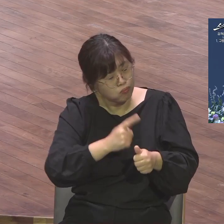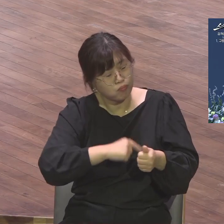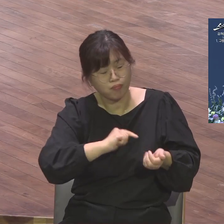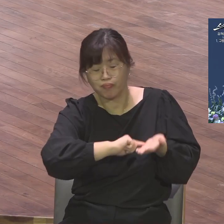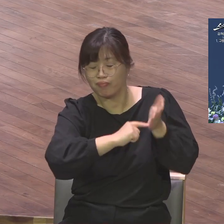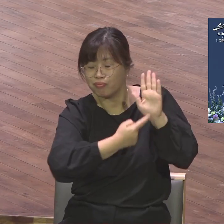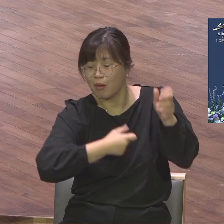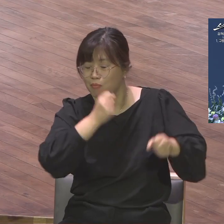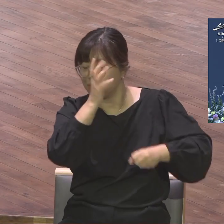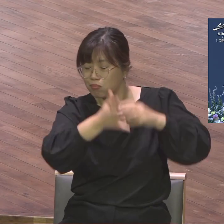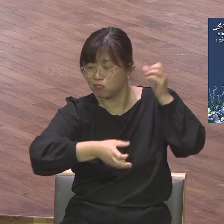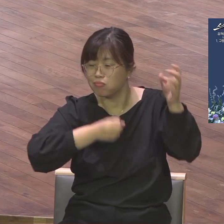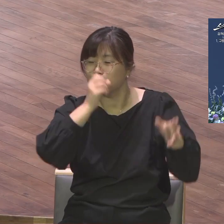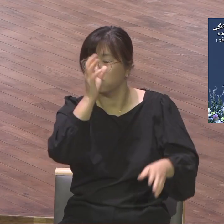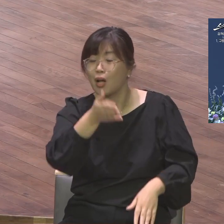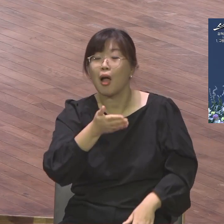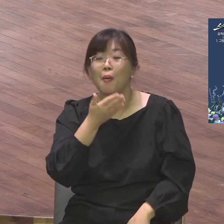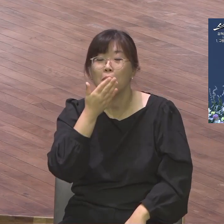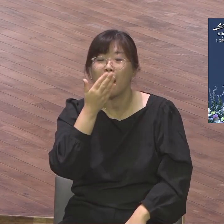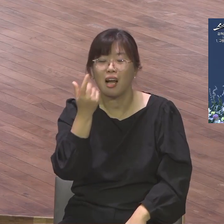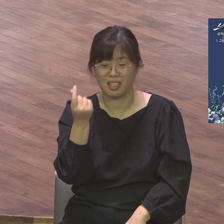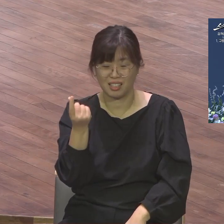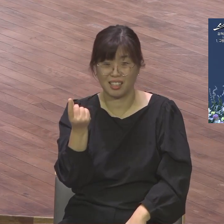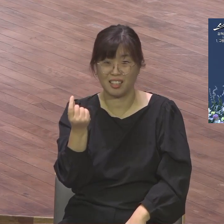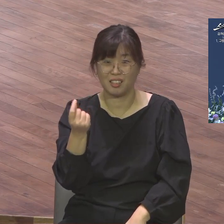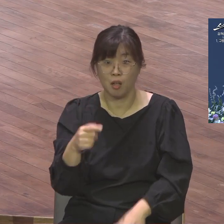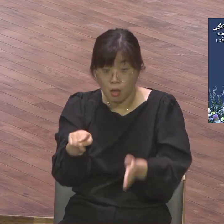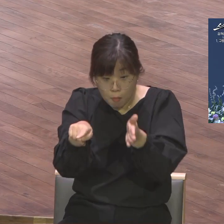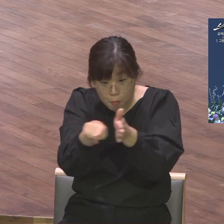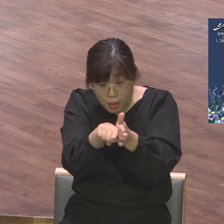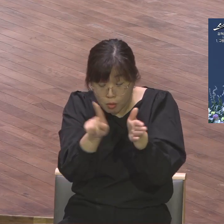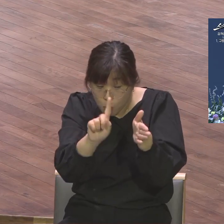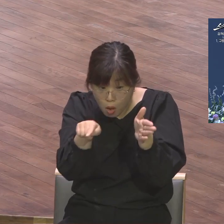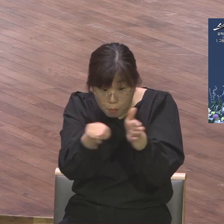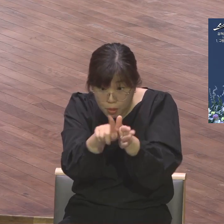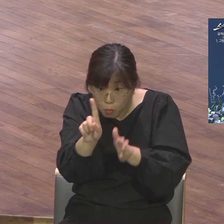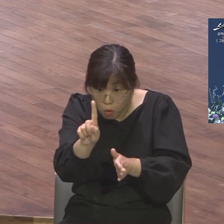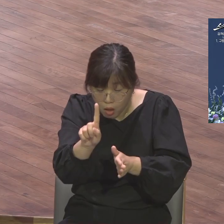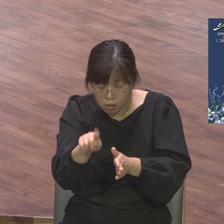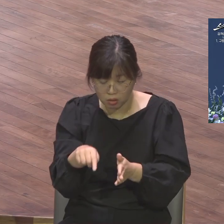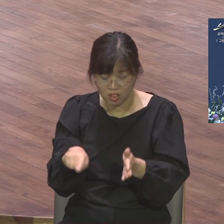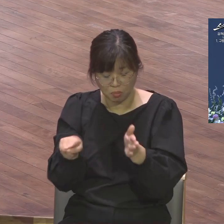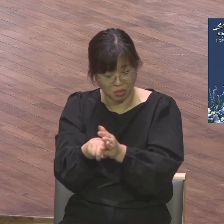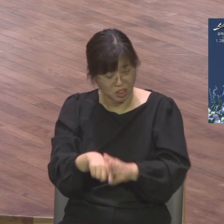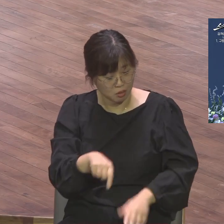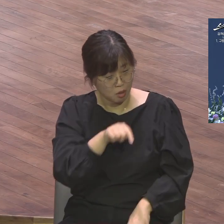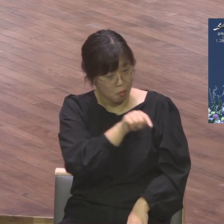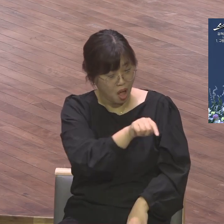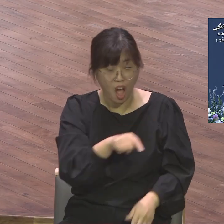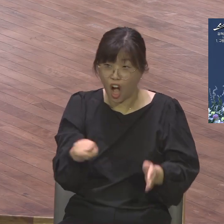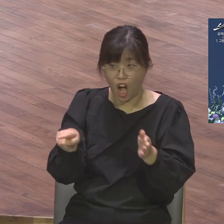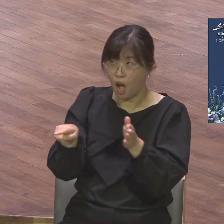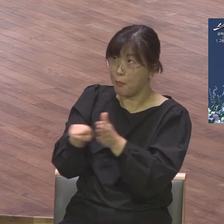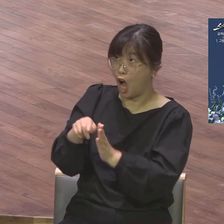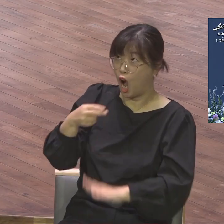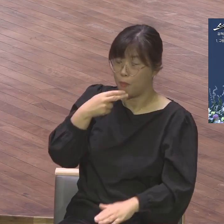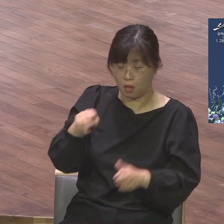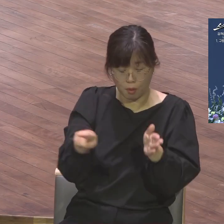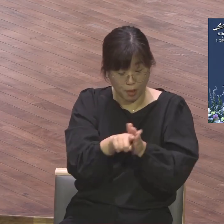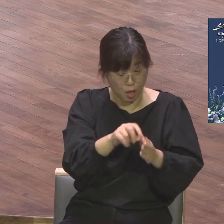믿음이란 믿는 자에게는 설명할 필요가 없고 안 믿는 자에게는 설명이 불가능하다.